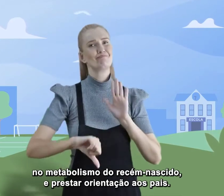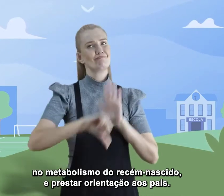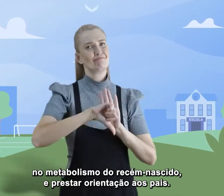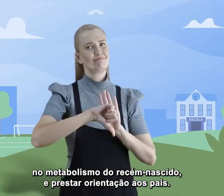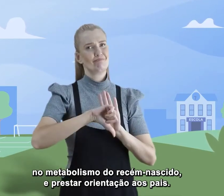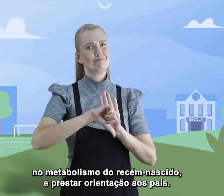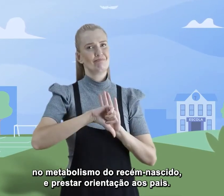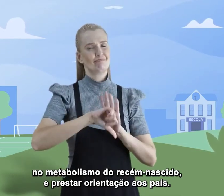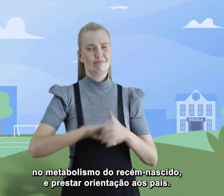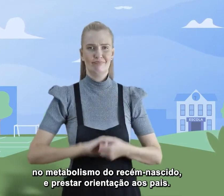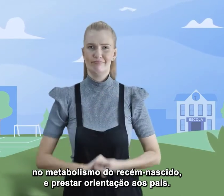pais.